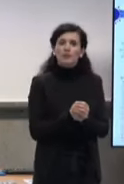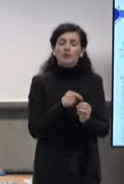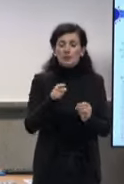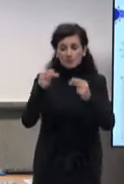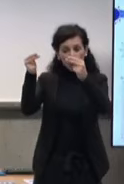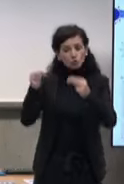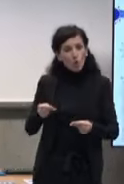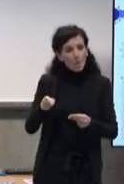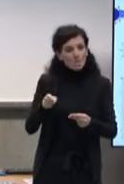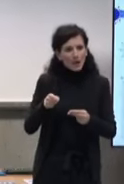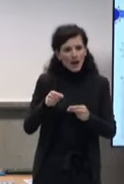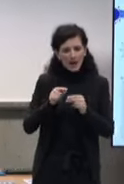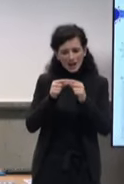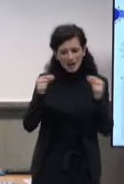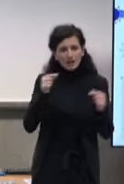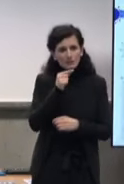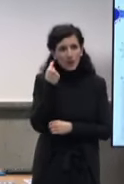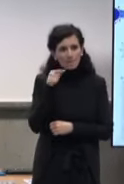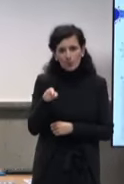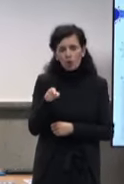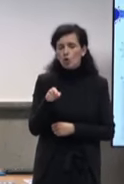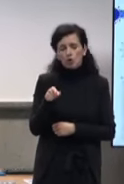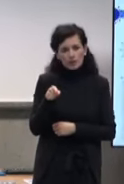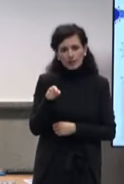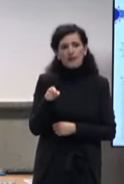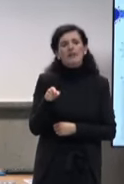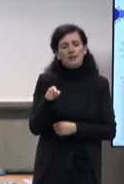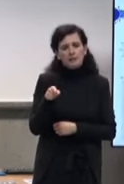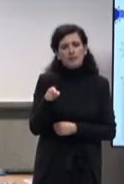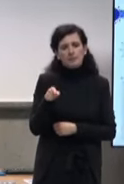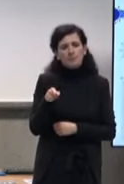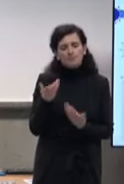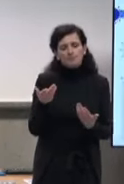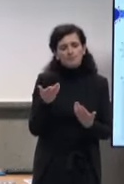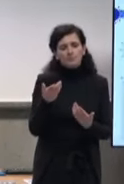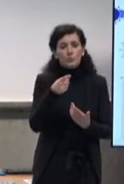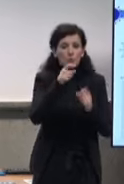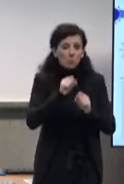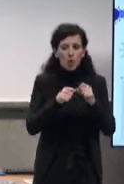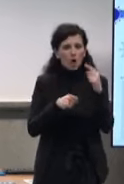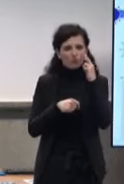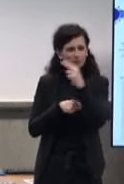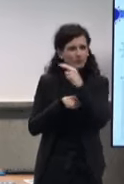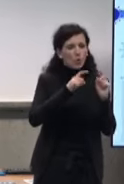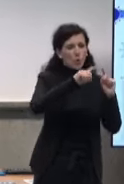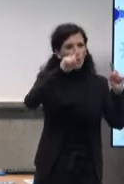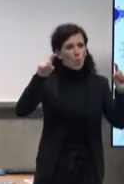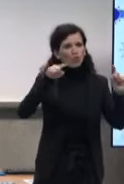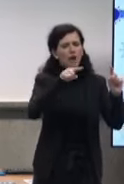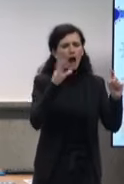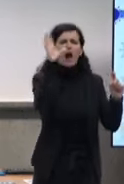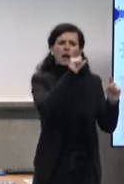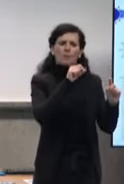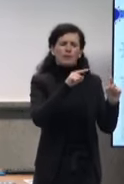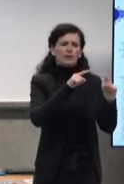non il numero di tamponi ma il numero di persone positive questo le dà può fare un proxy se la vuole proiettare in qualche modo si può